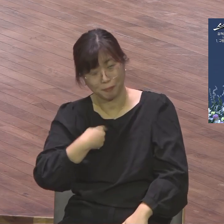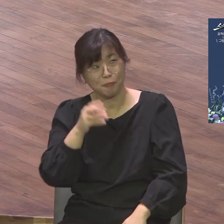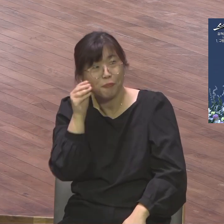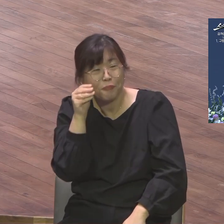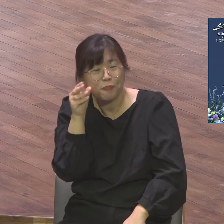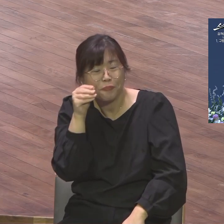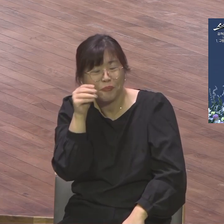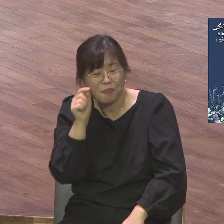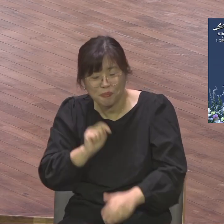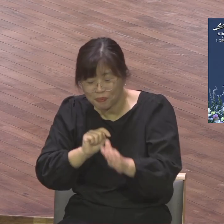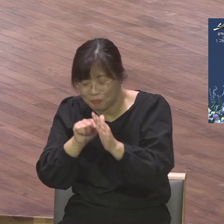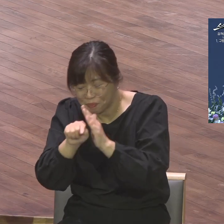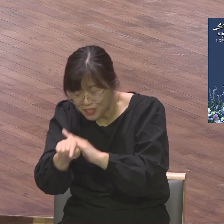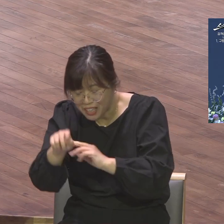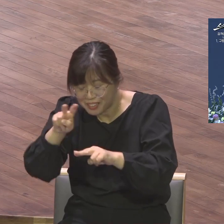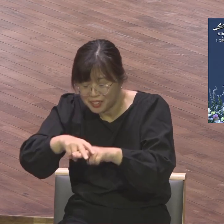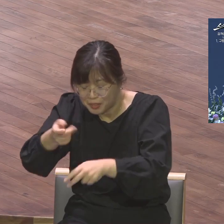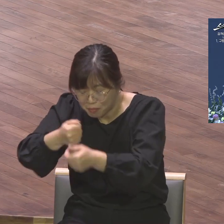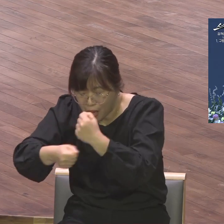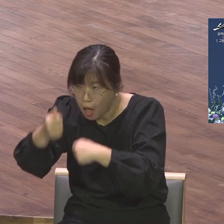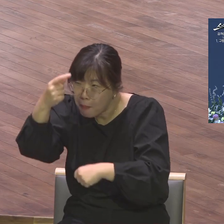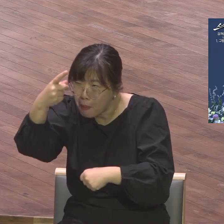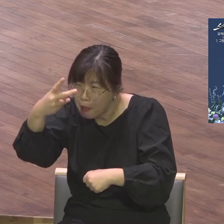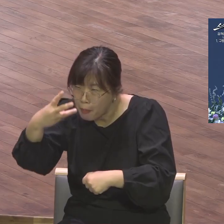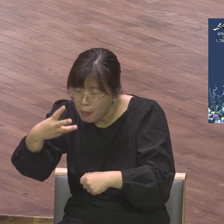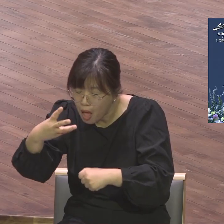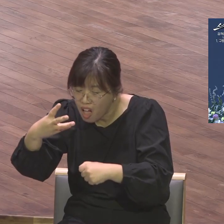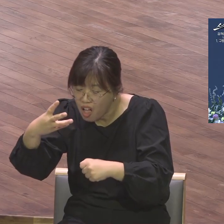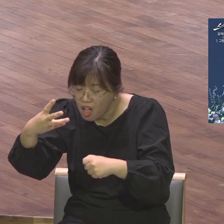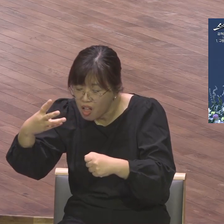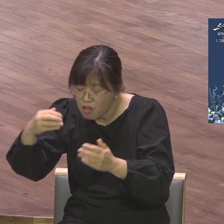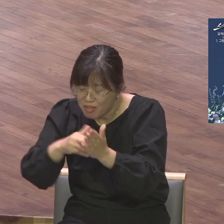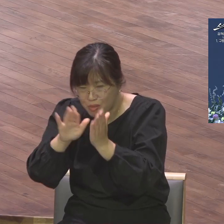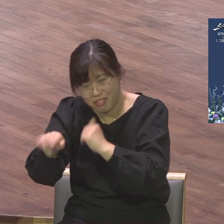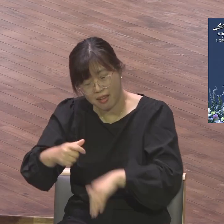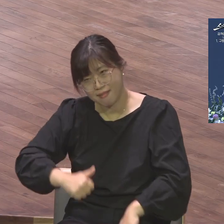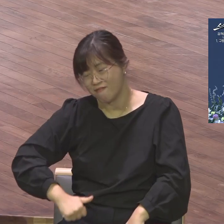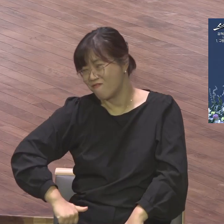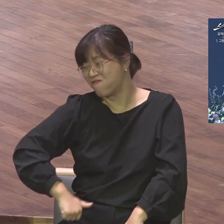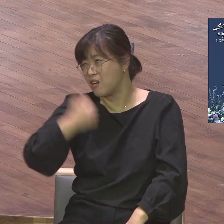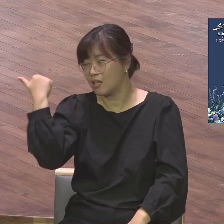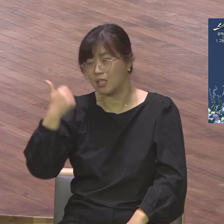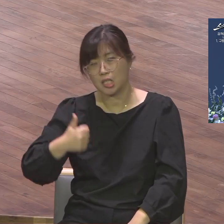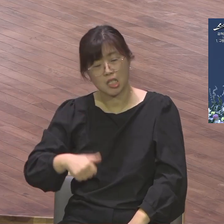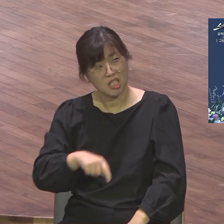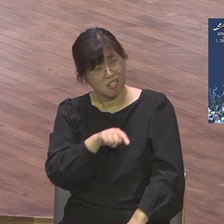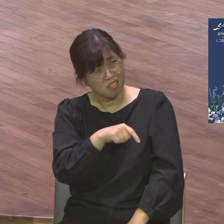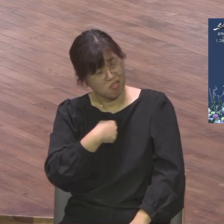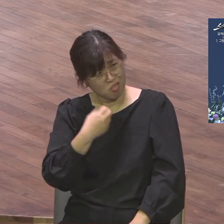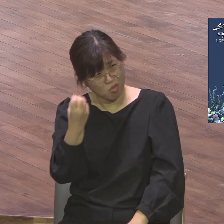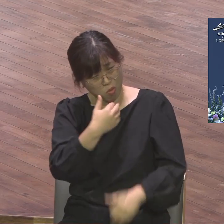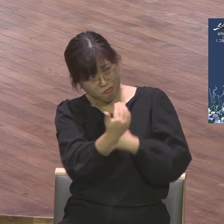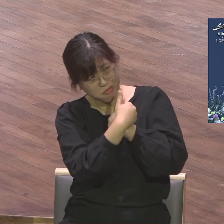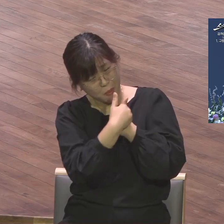이렇게 물을 팍 휘저어버리고 꾸중물이 돼요. 그걸 떠가 갖다 줬더니